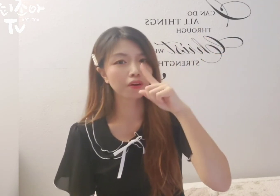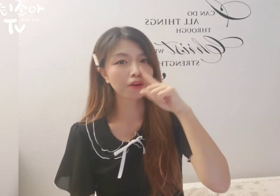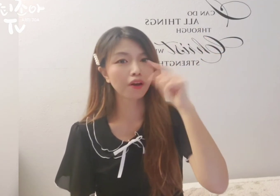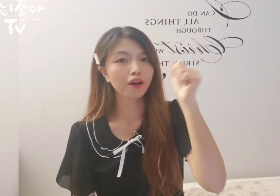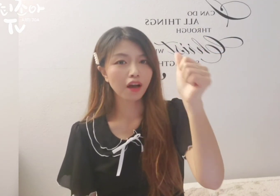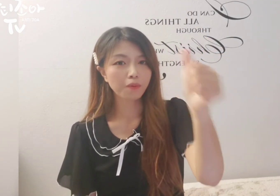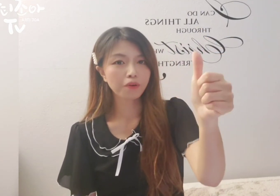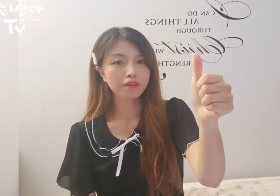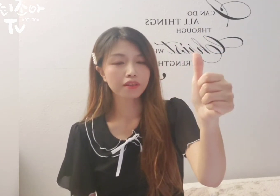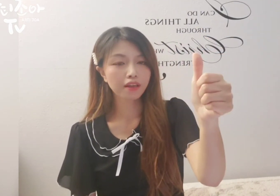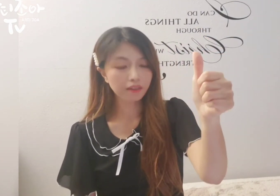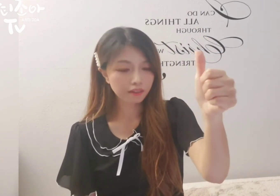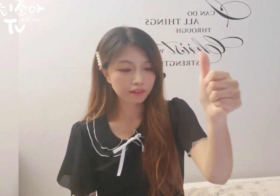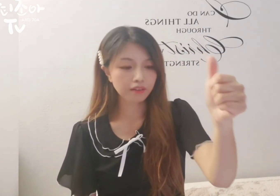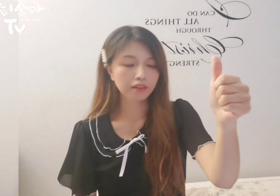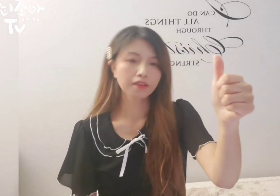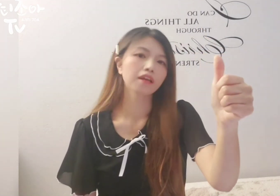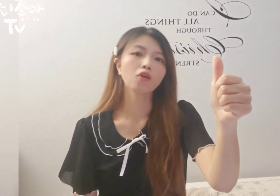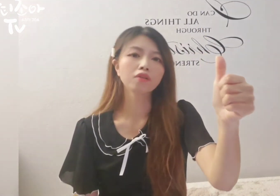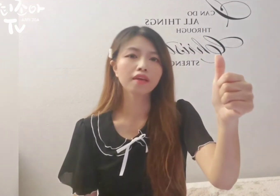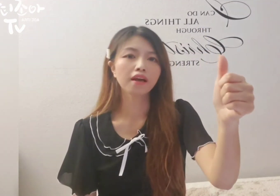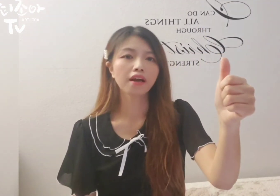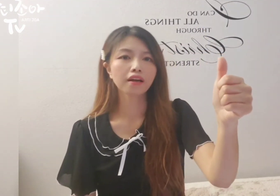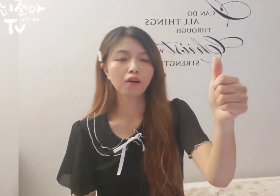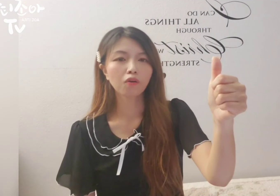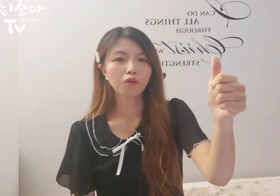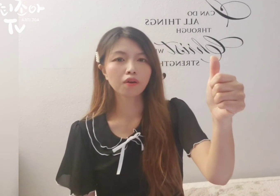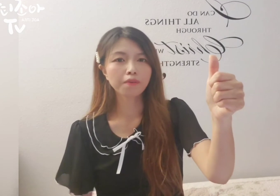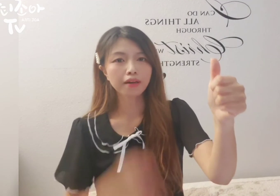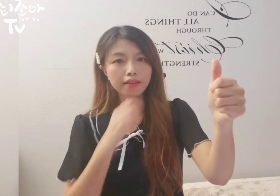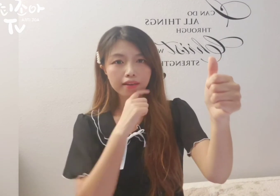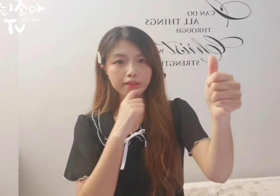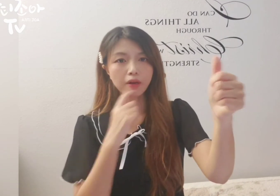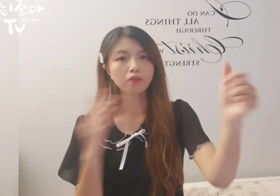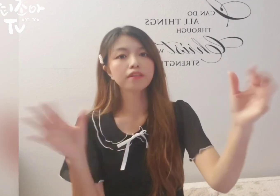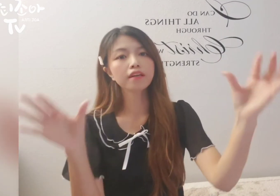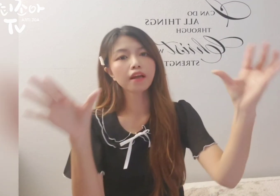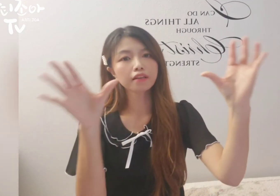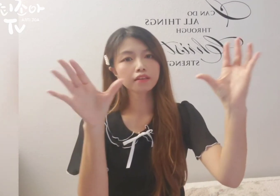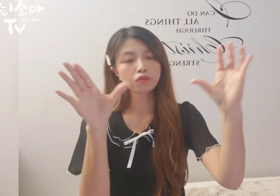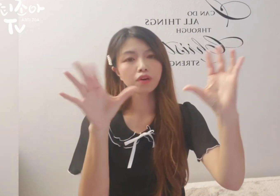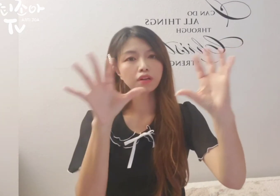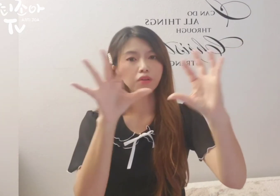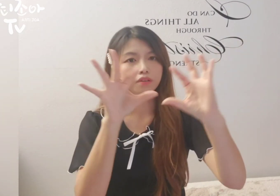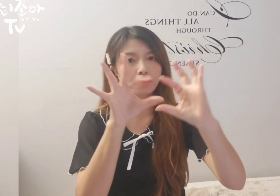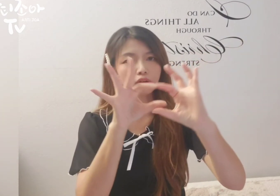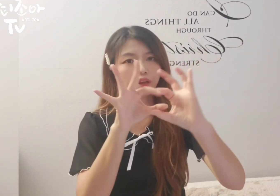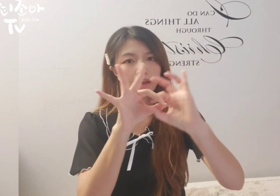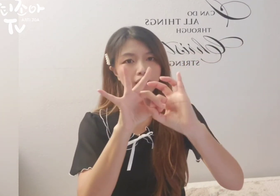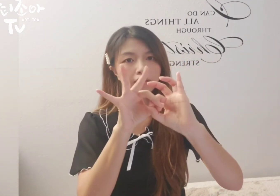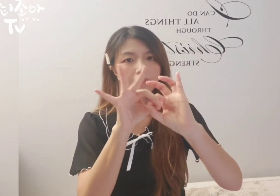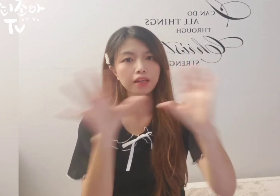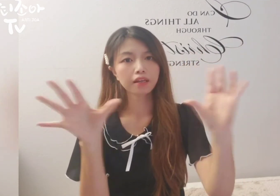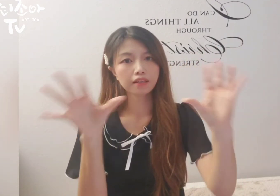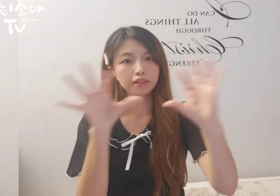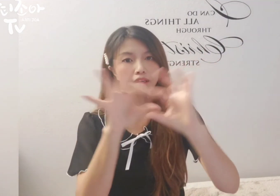아버지의 여기서 제가 박자가 있어서 의라는 수화를 넣었어요 이렇게 의 의